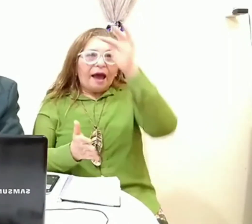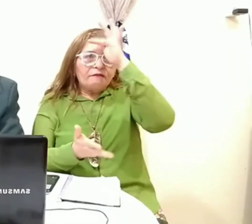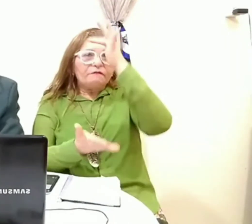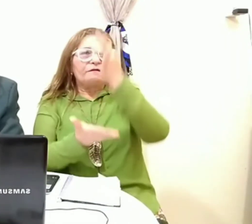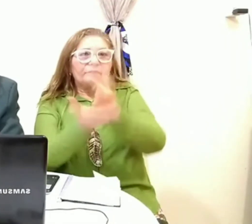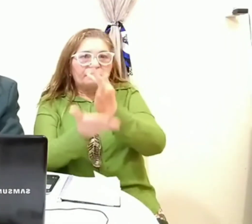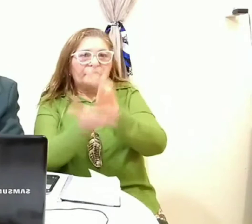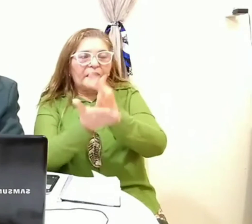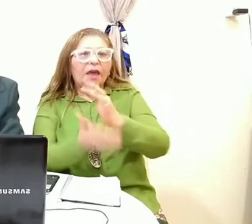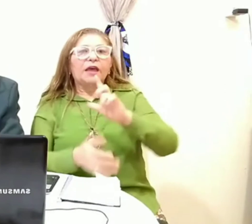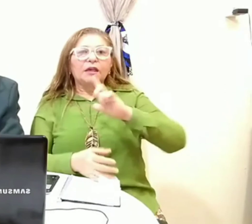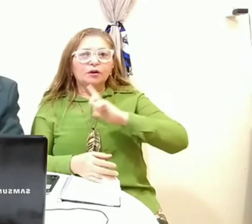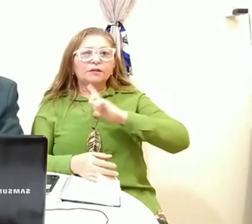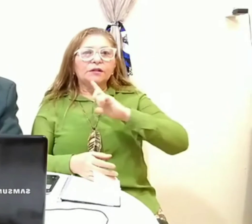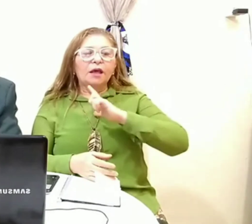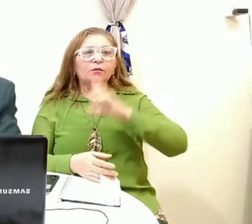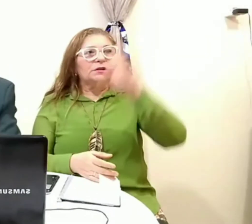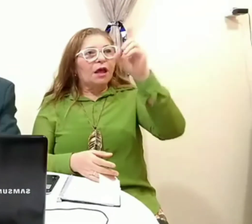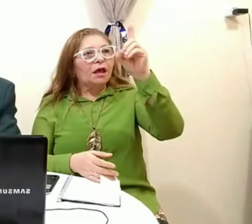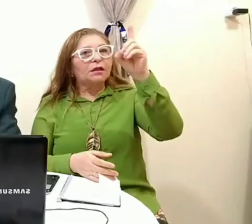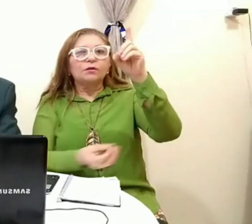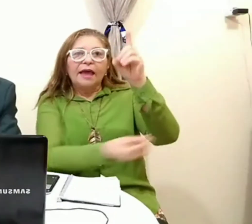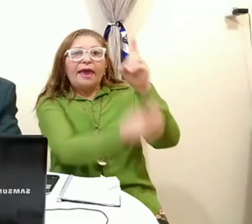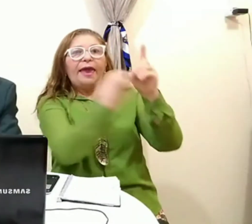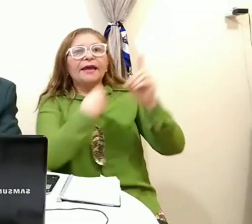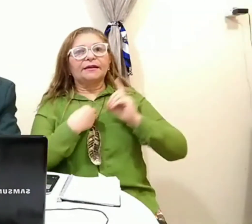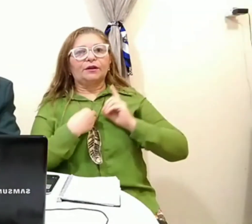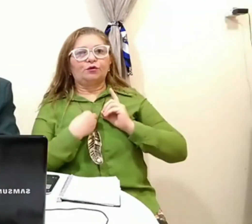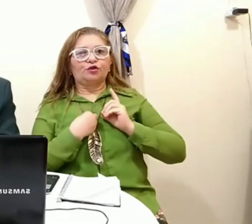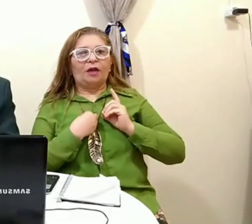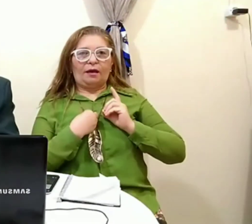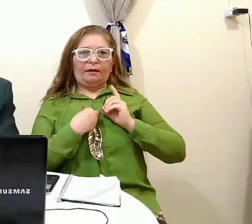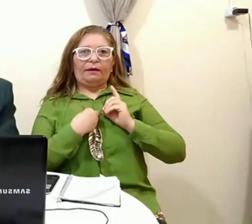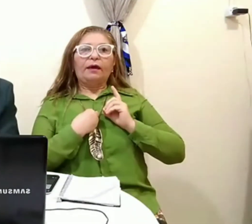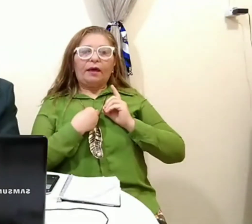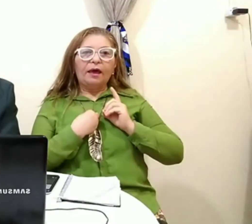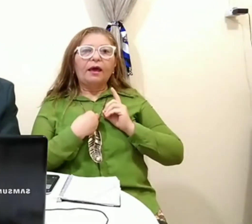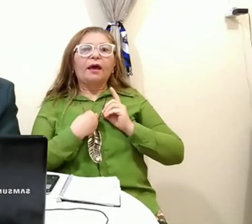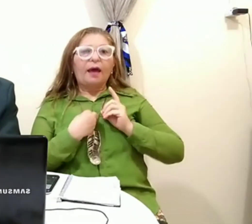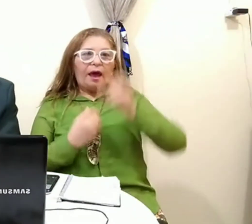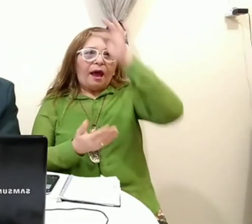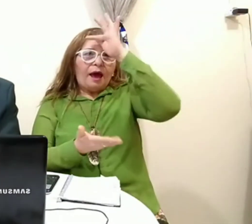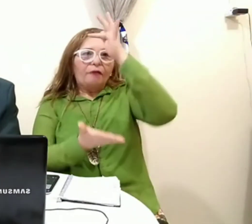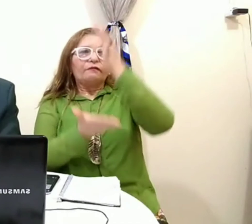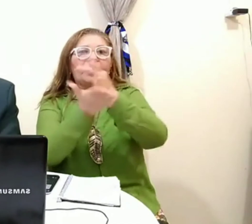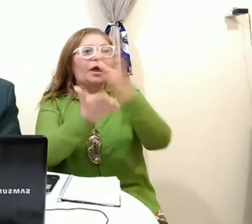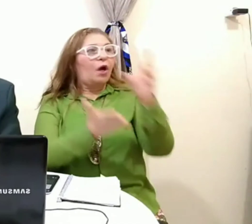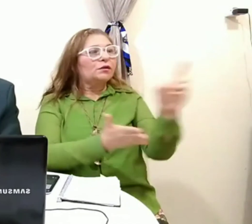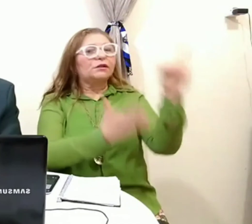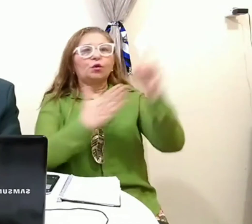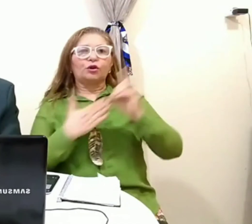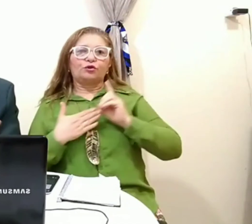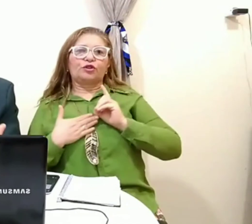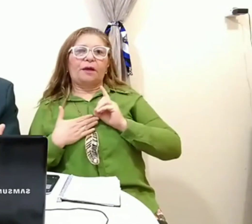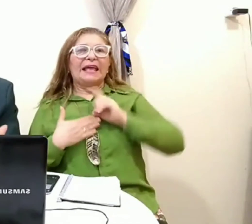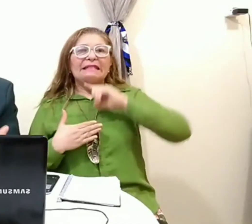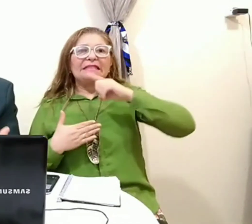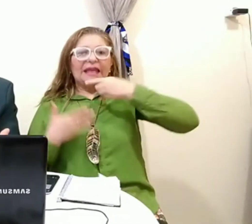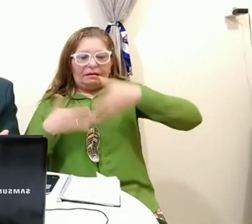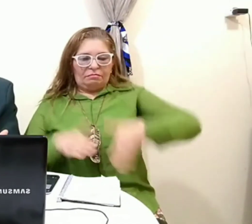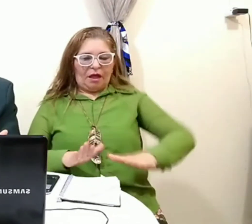nós podemos ter em Deus, ela é nos dada por Deus. Ela é nos dada pelo Senhor. Ninguém nasce com uma fé